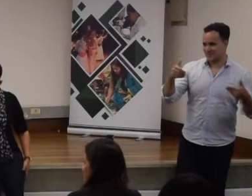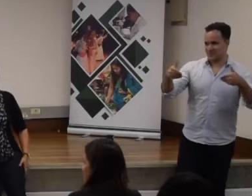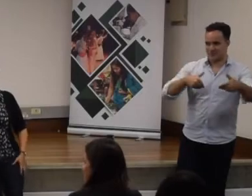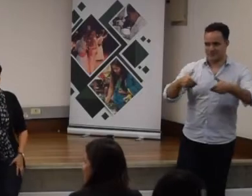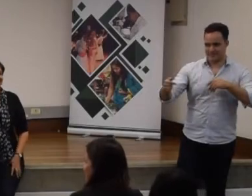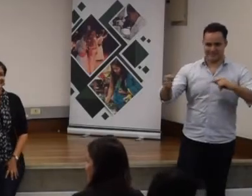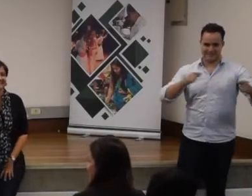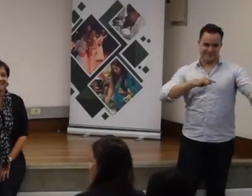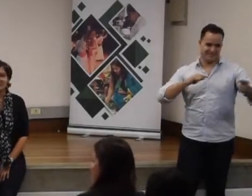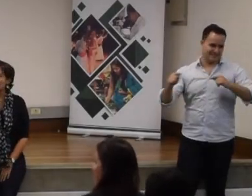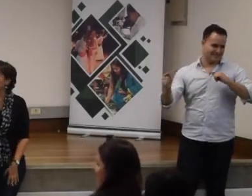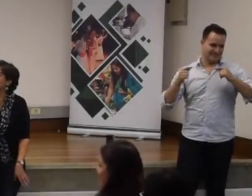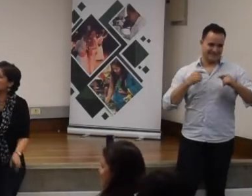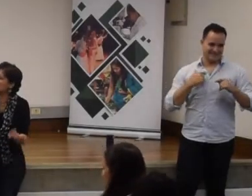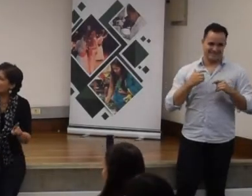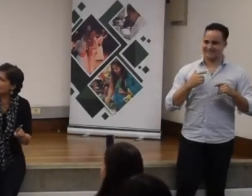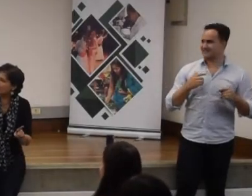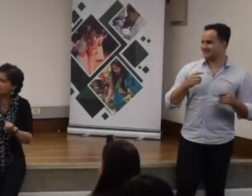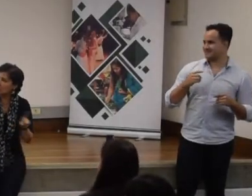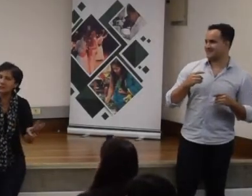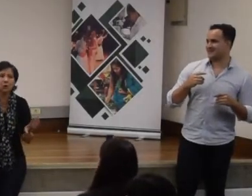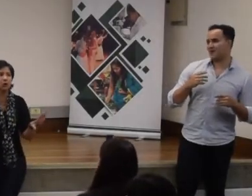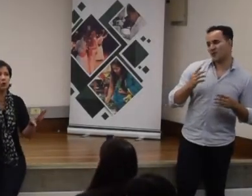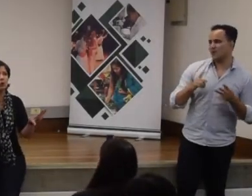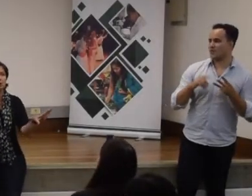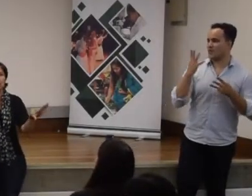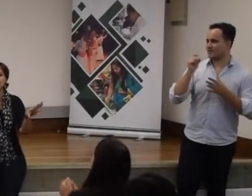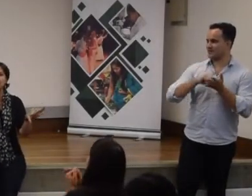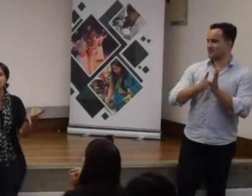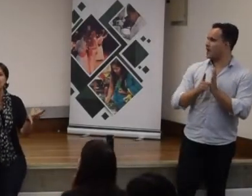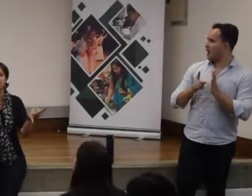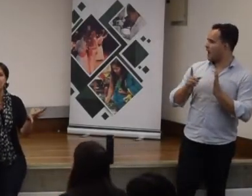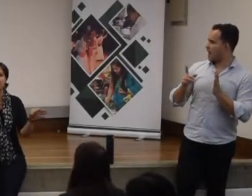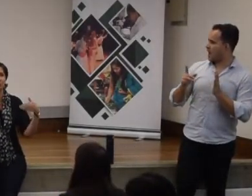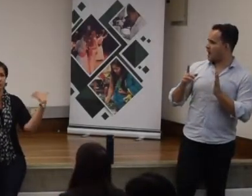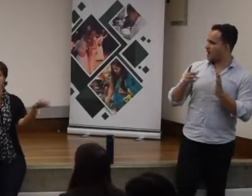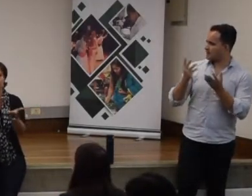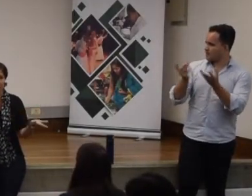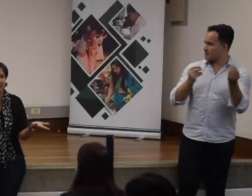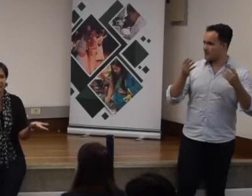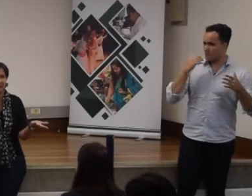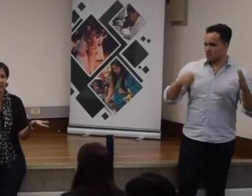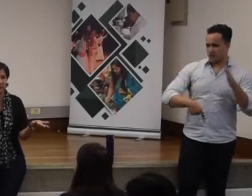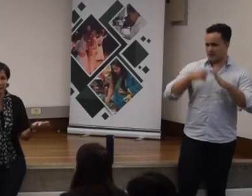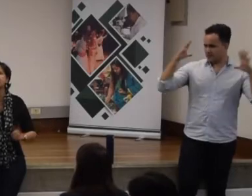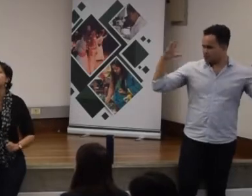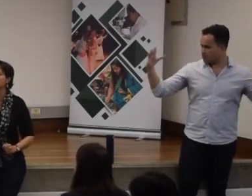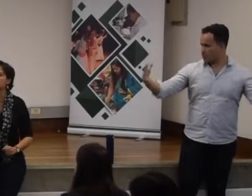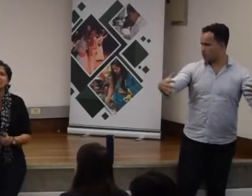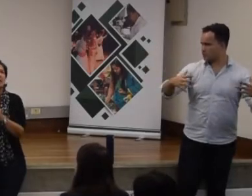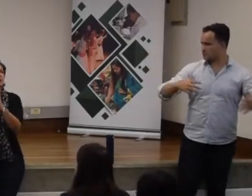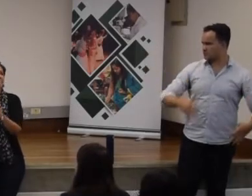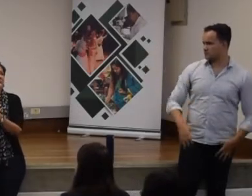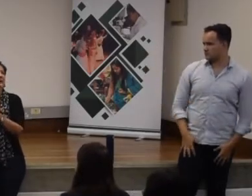¿cierto? Y 40 minutos. No discutimos por su grupo, sino en plenaria. Primera